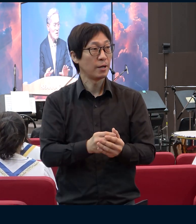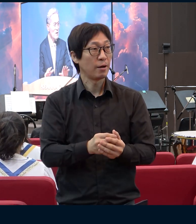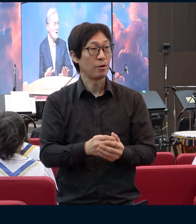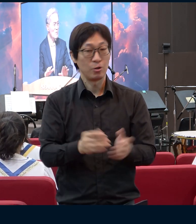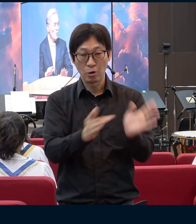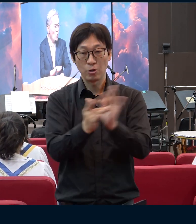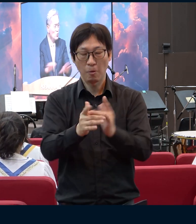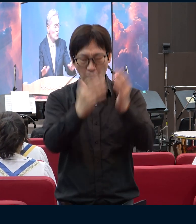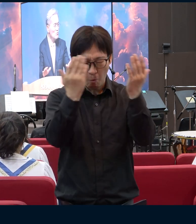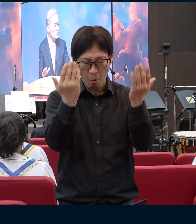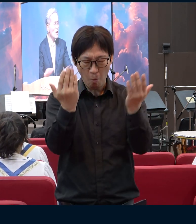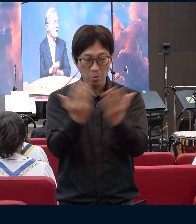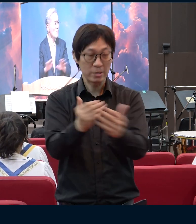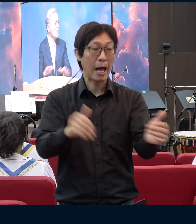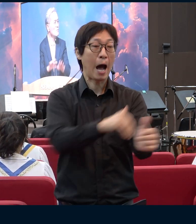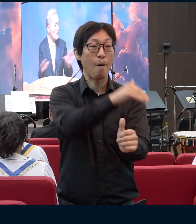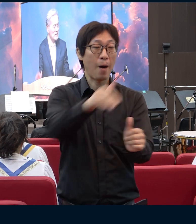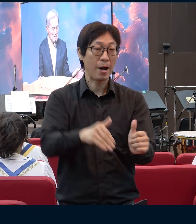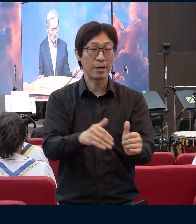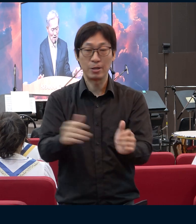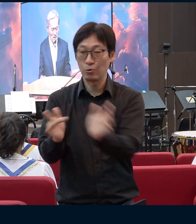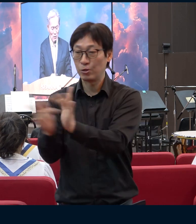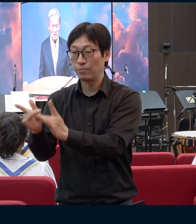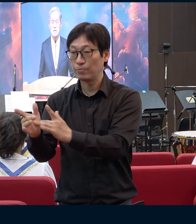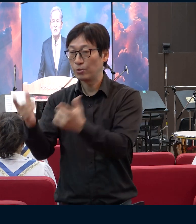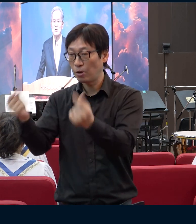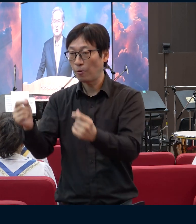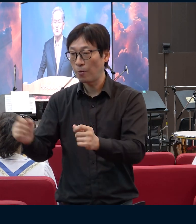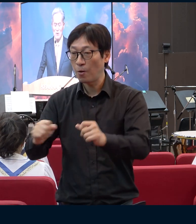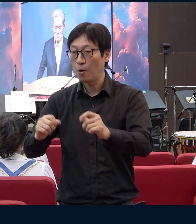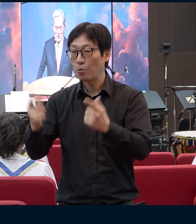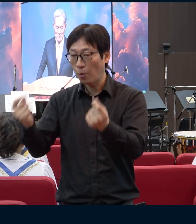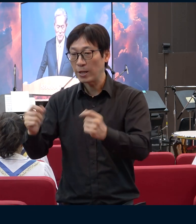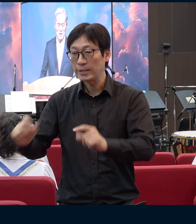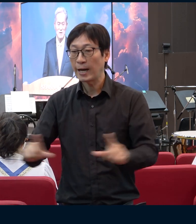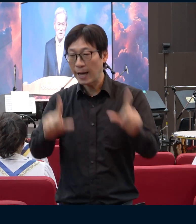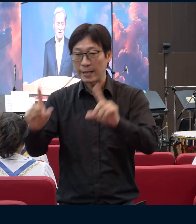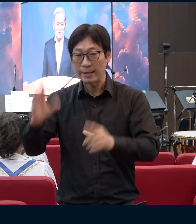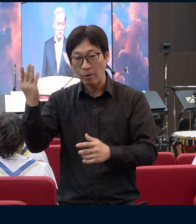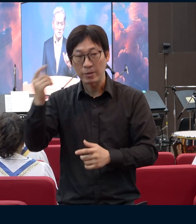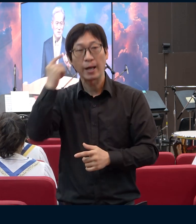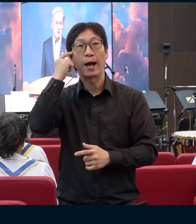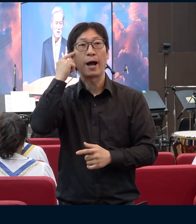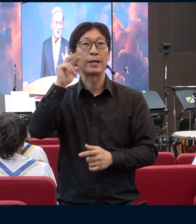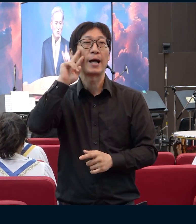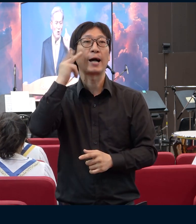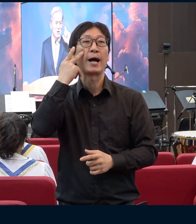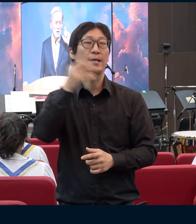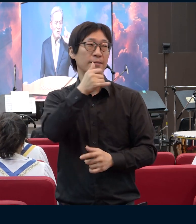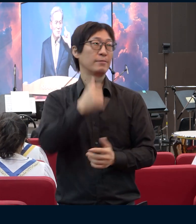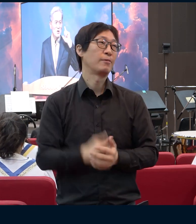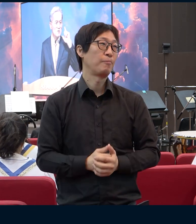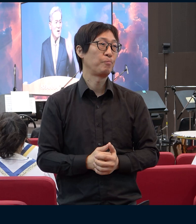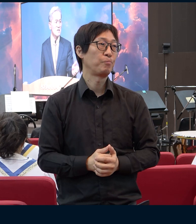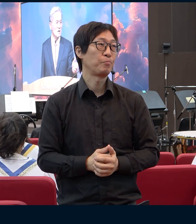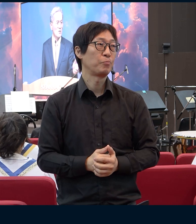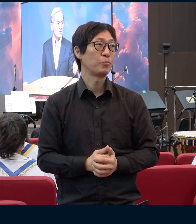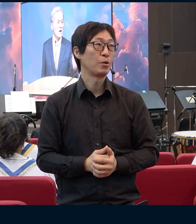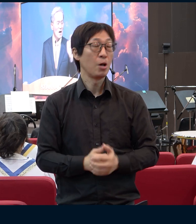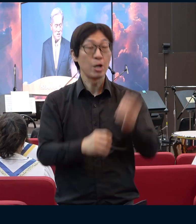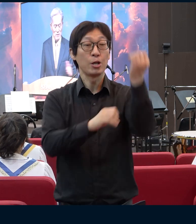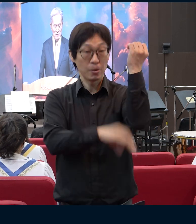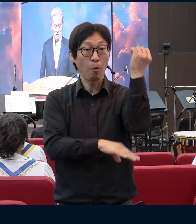우리 삶의 모든 부분에 모범 답안이시다라고 하는 그런 시도들을 합니다. 예, 이거는 원리라고 하는 면에서는